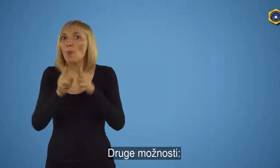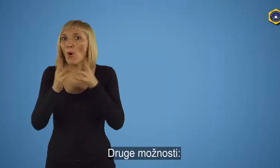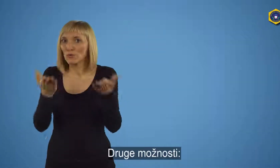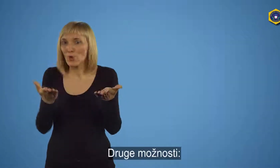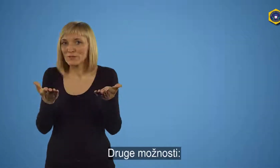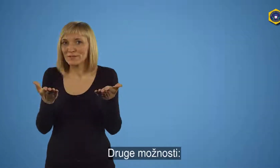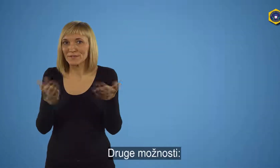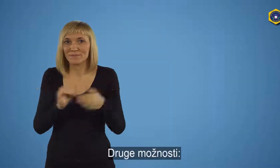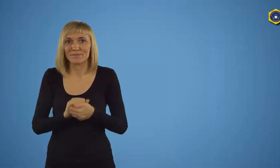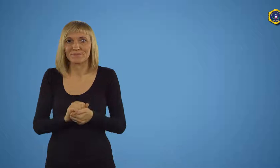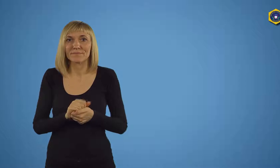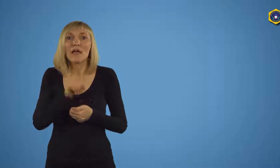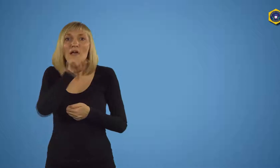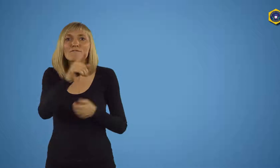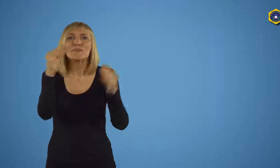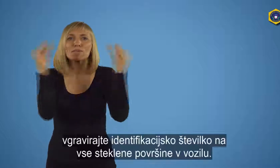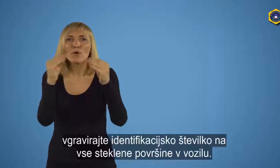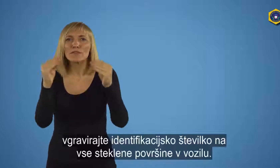Druge možnosti.